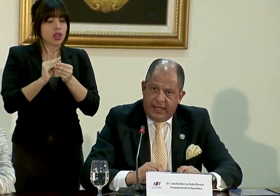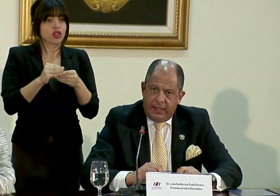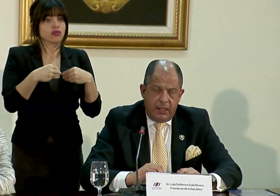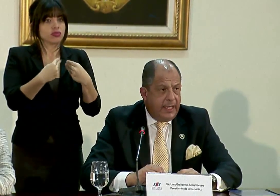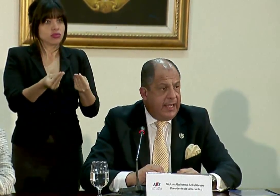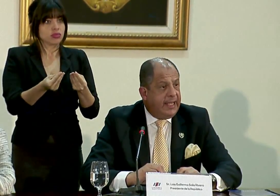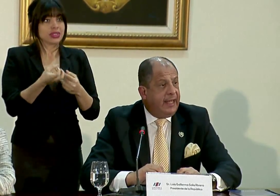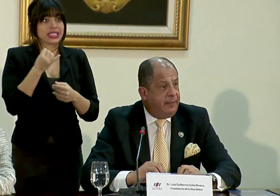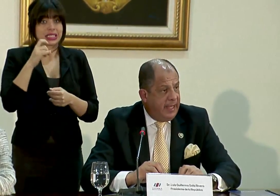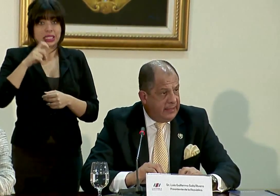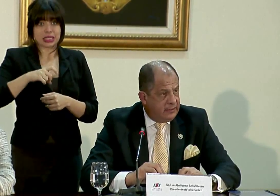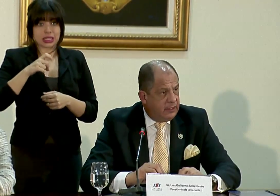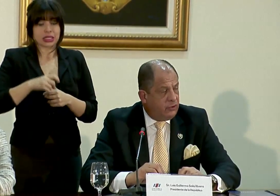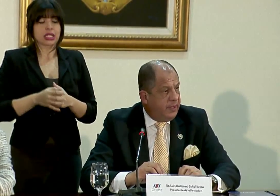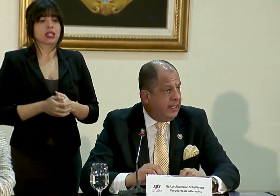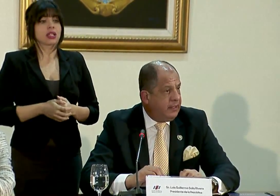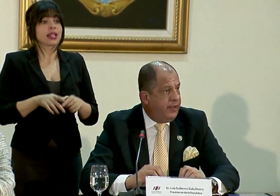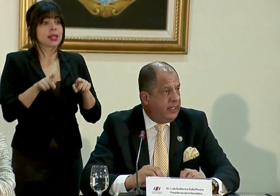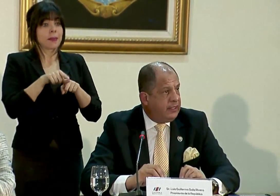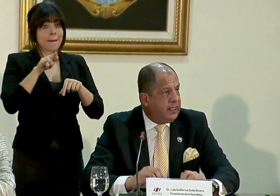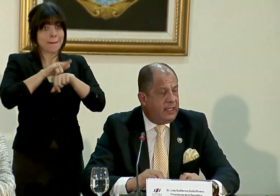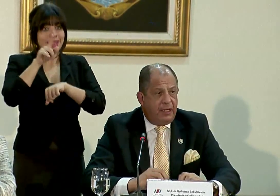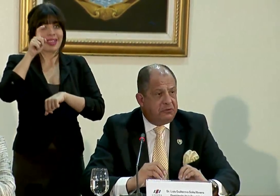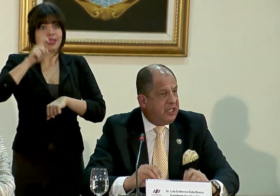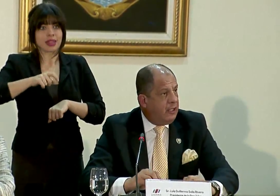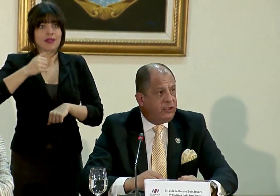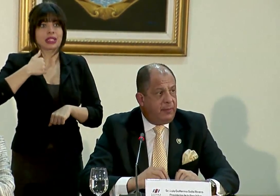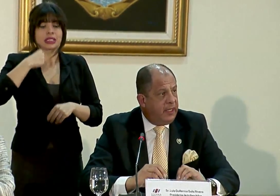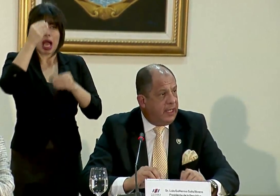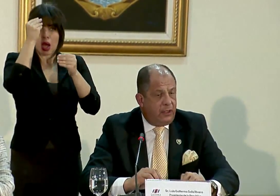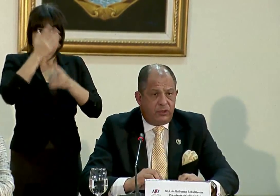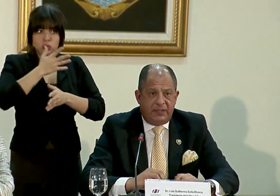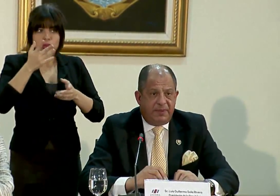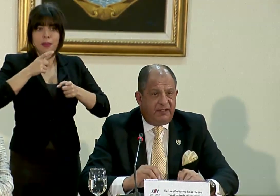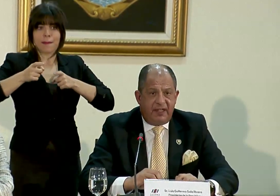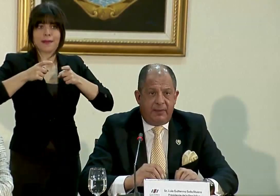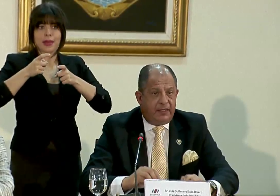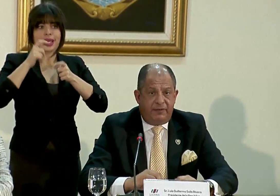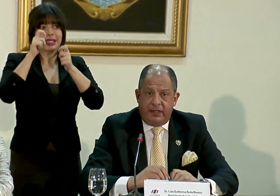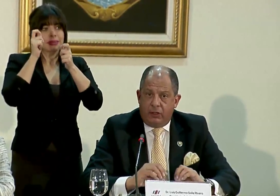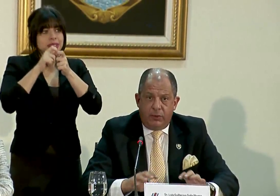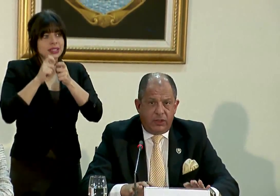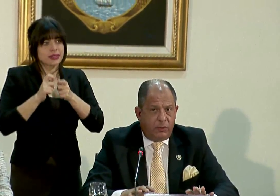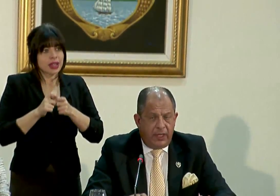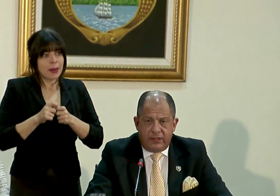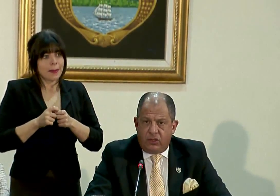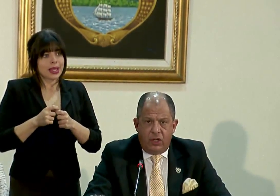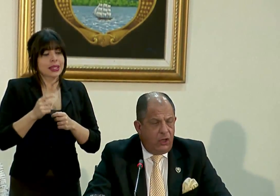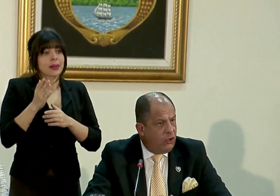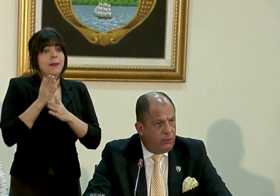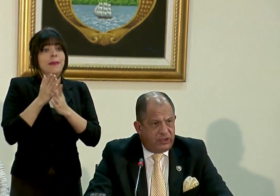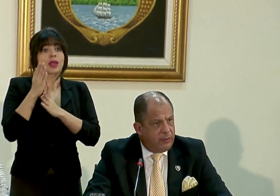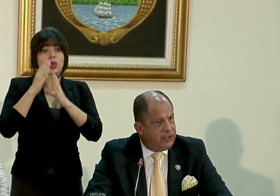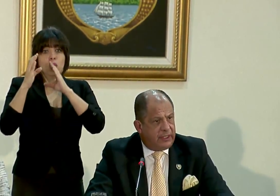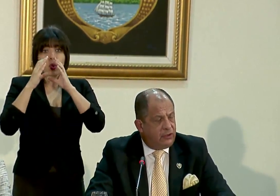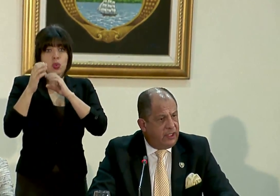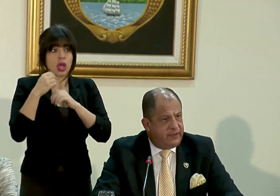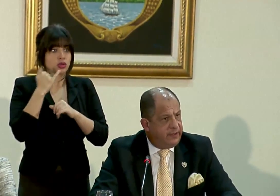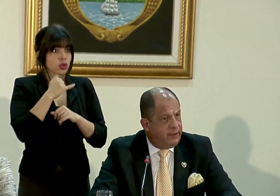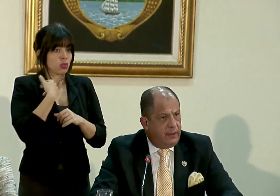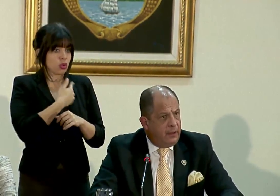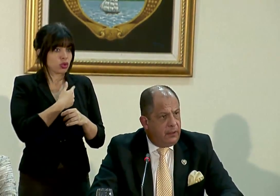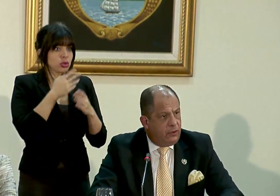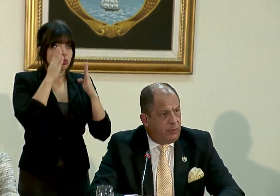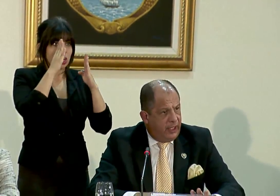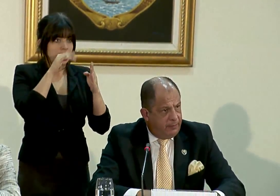requiere y que además estos viajes deberían de estar anunciados y manejados específicamente frente a los medios de comunicación como los estamos tratando